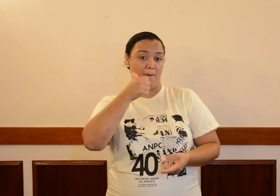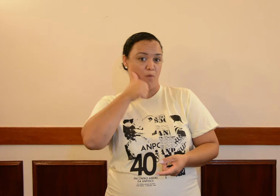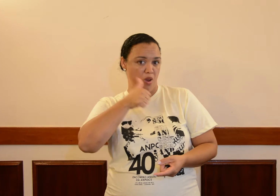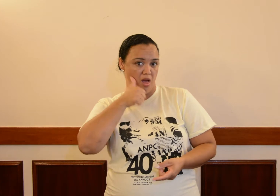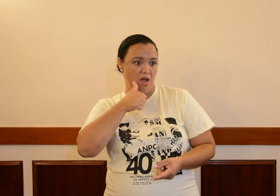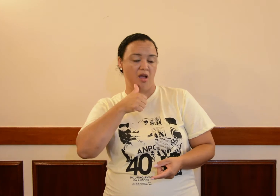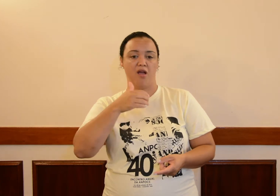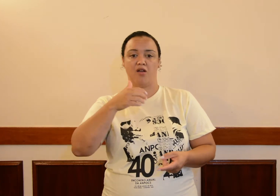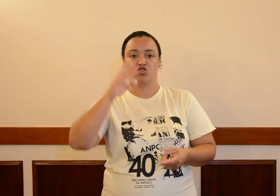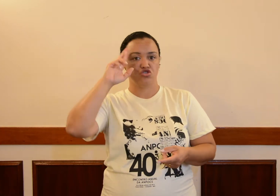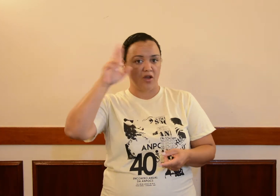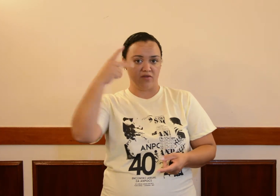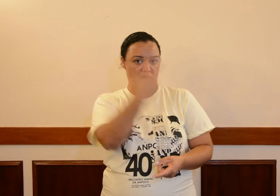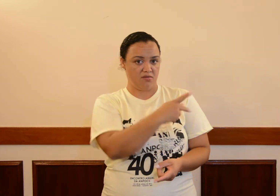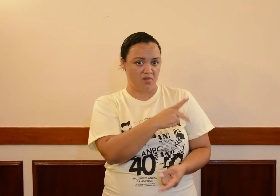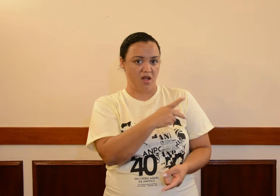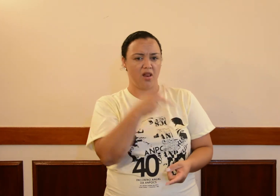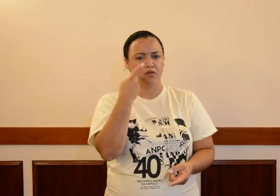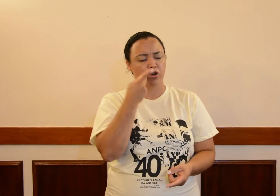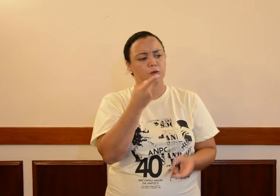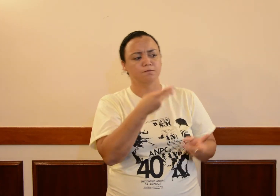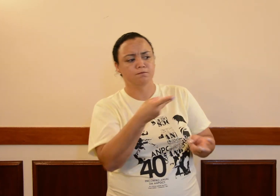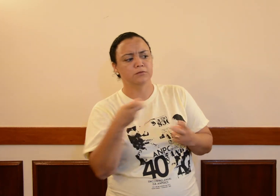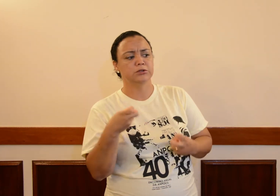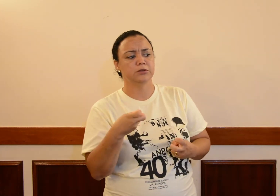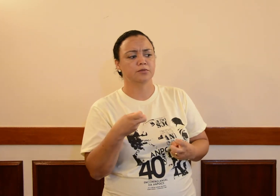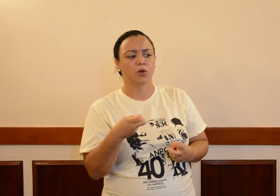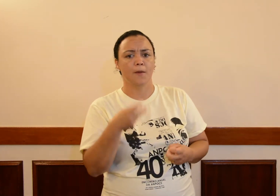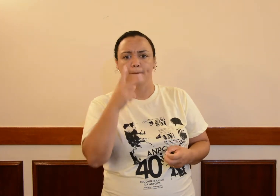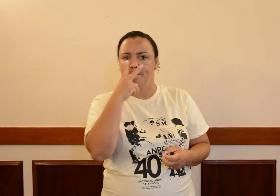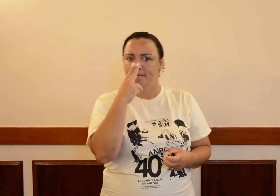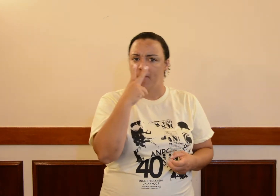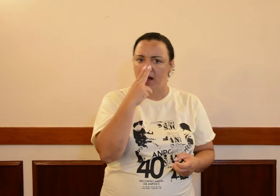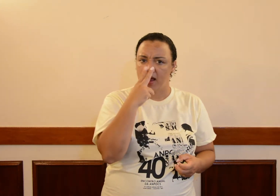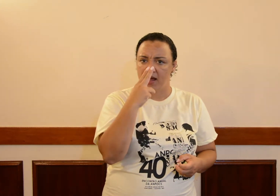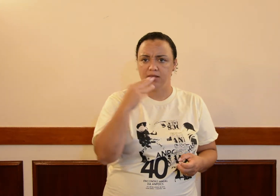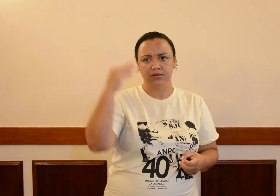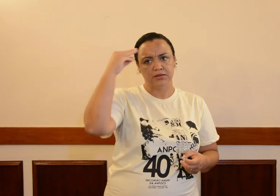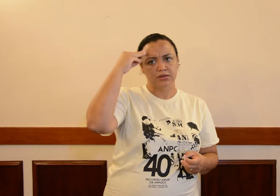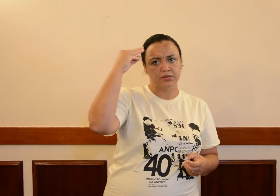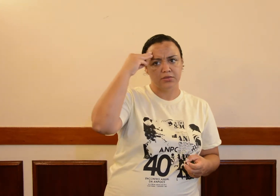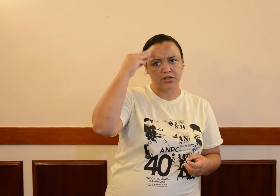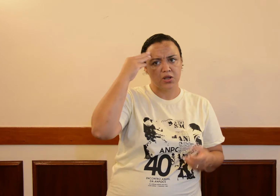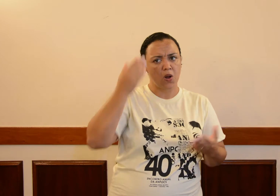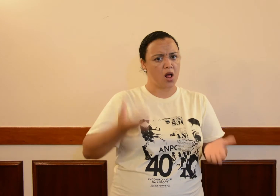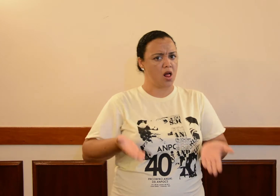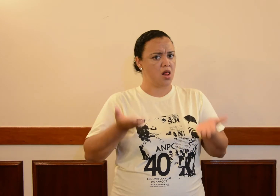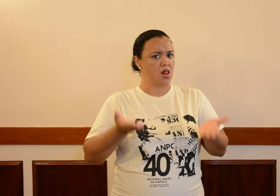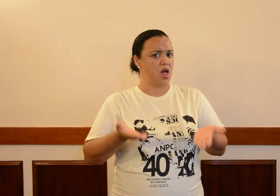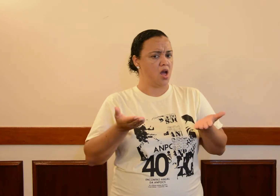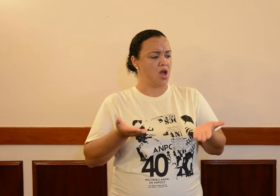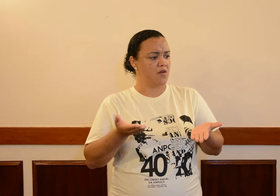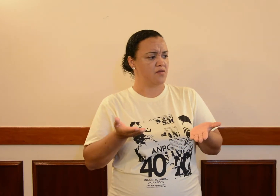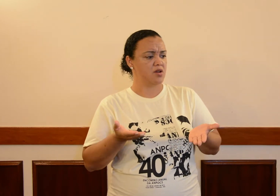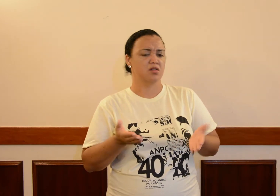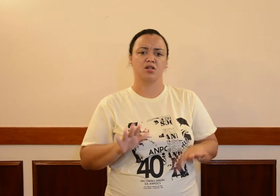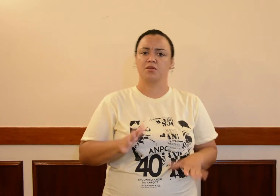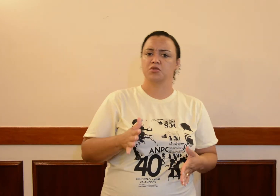que sempre soube que ele tinha um retardo leve, nas palavras dela, mas que foi somente depois de ter ido 7 vezes até a clínica que